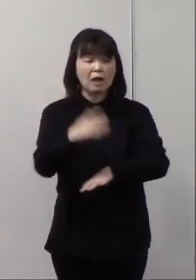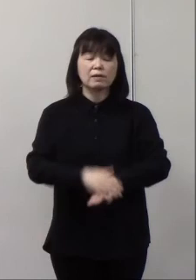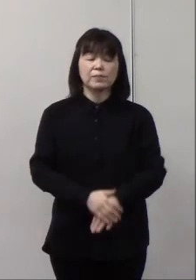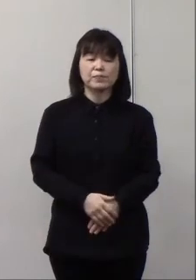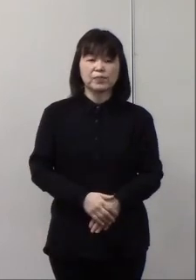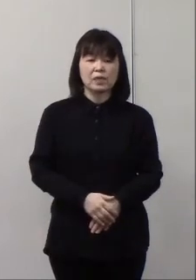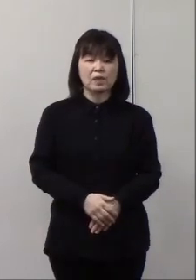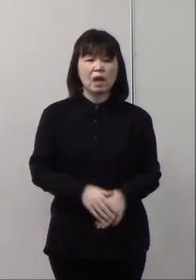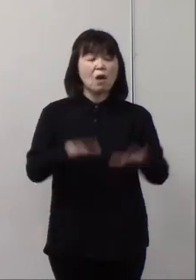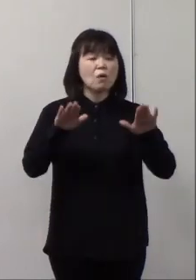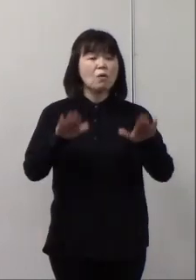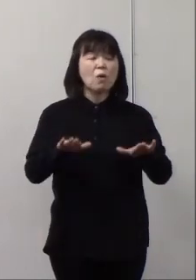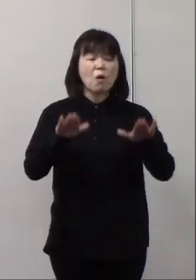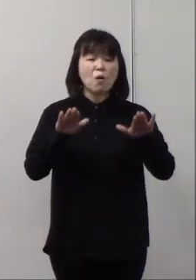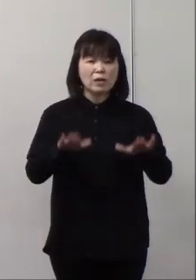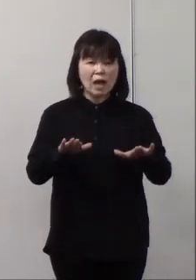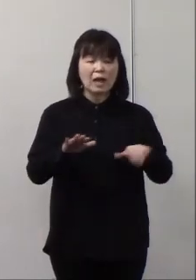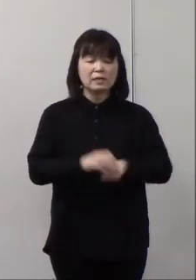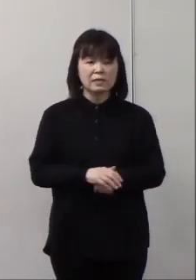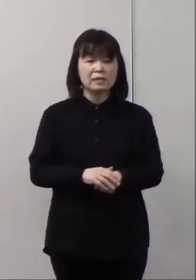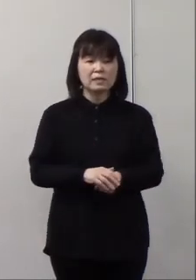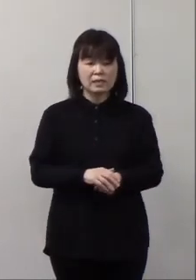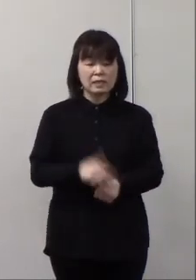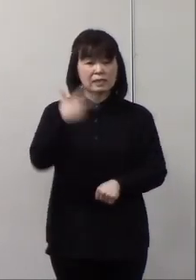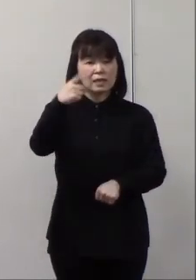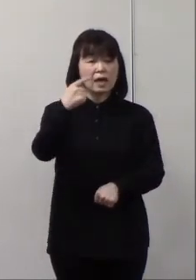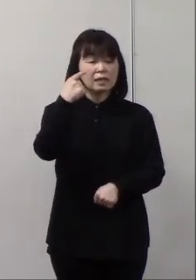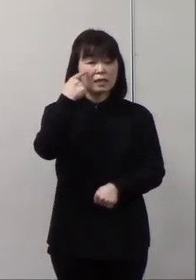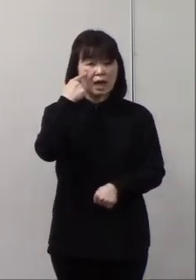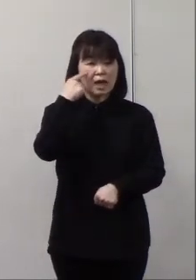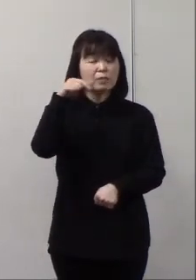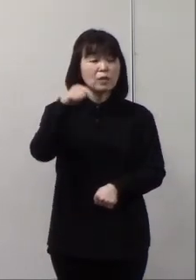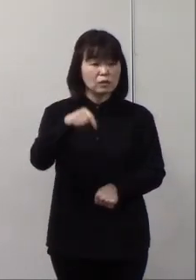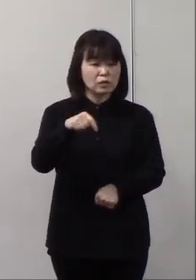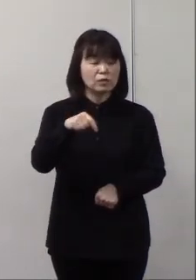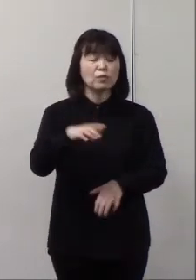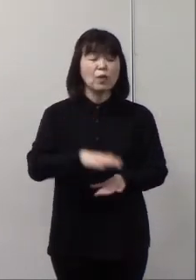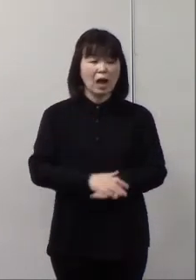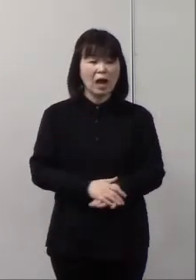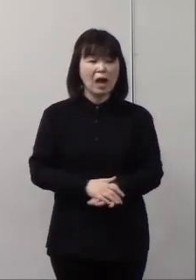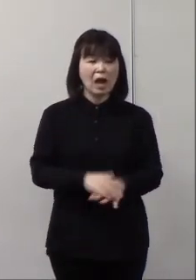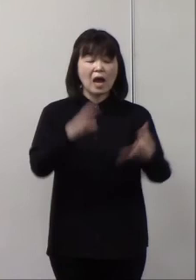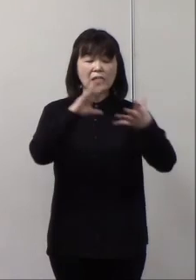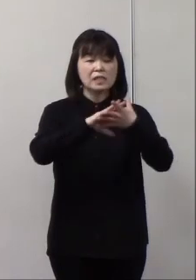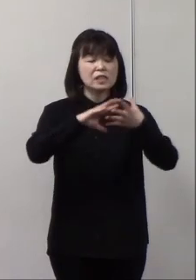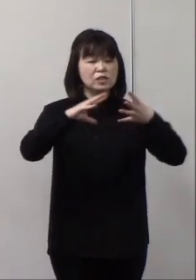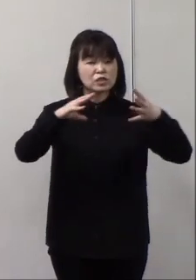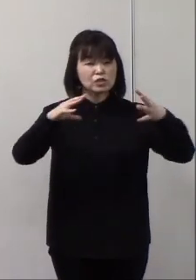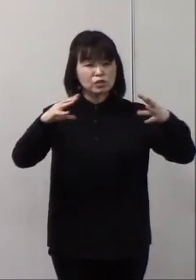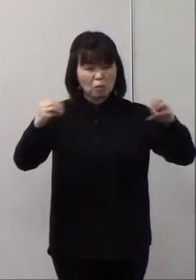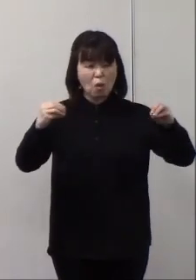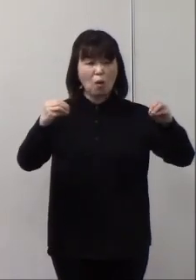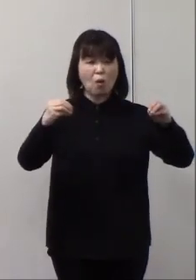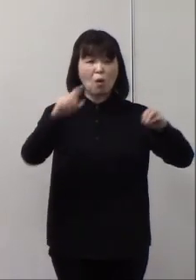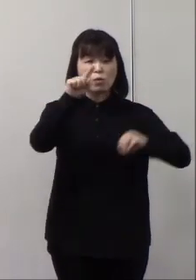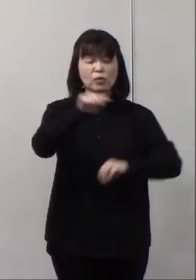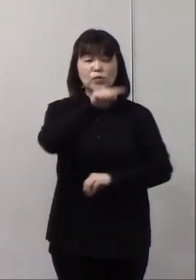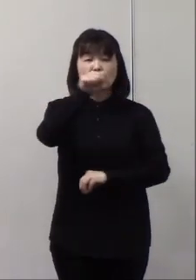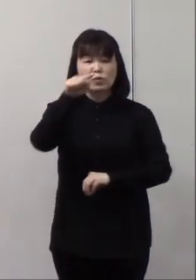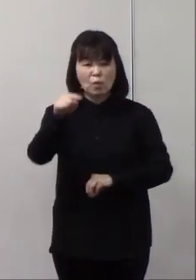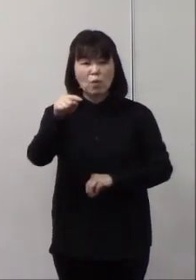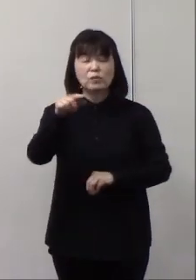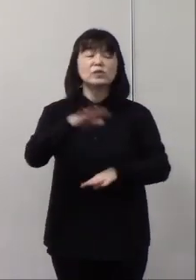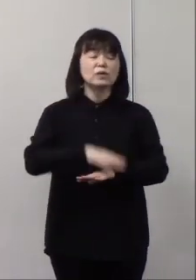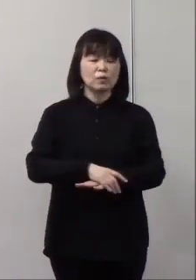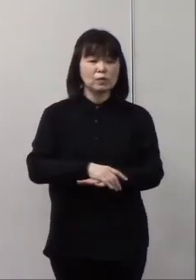回、まあ、統一して第7弾についてはそれぞれの分野別に出雲のを頭につけようということ